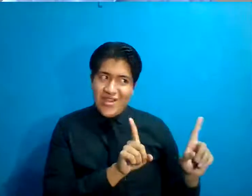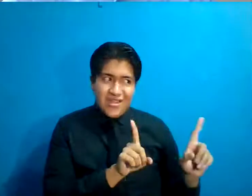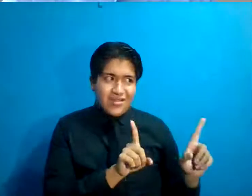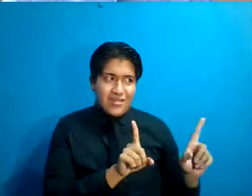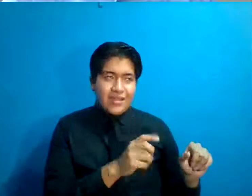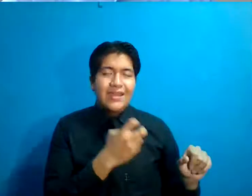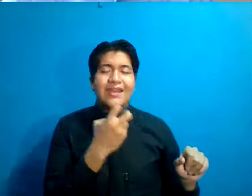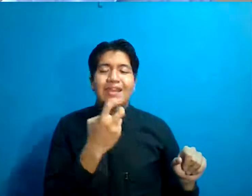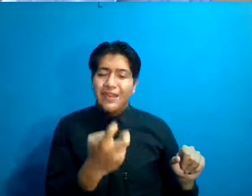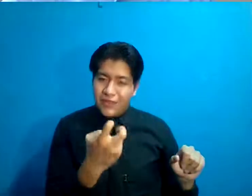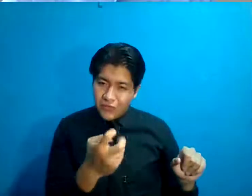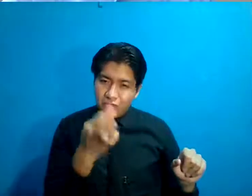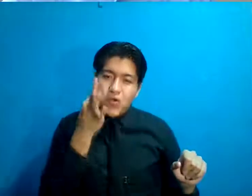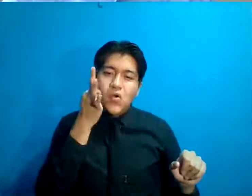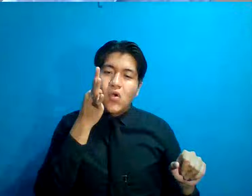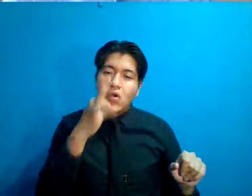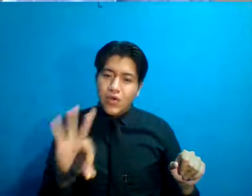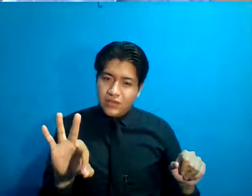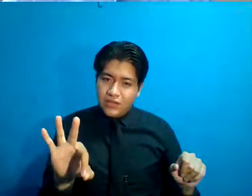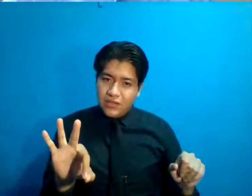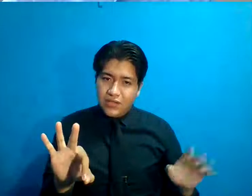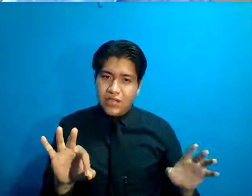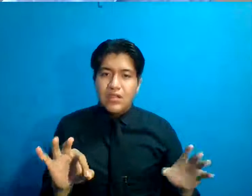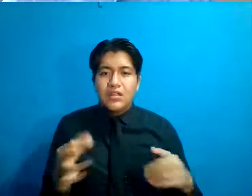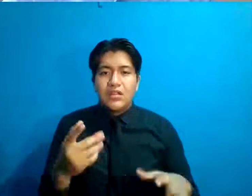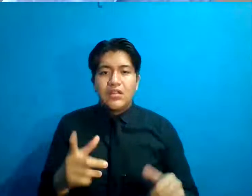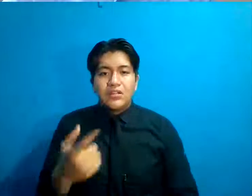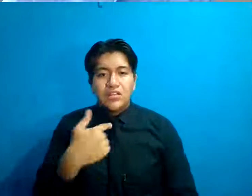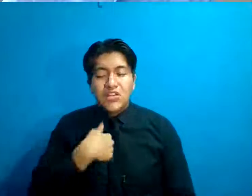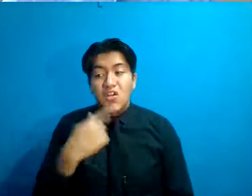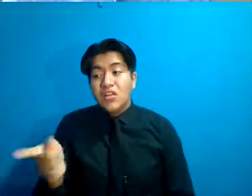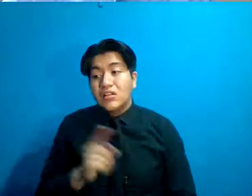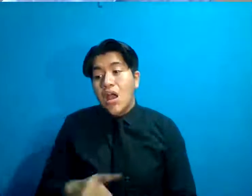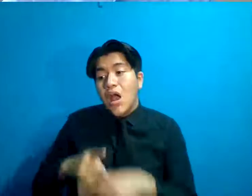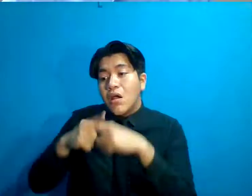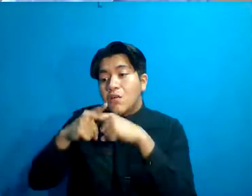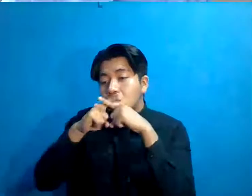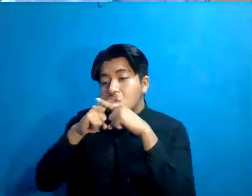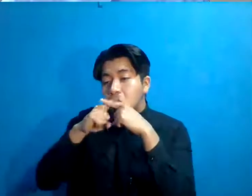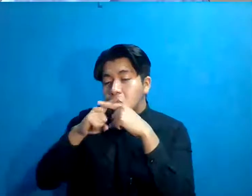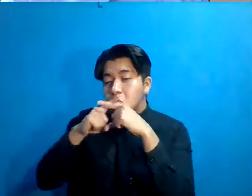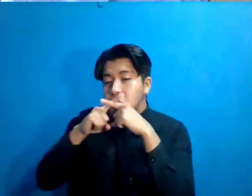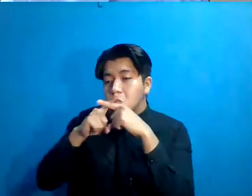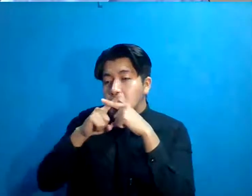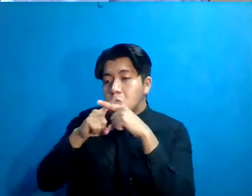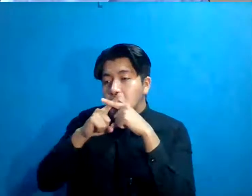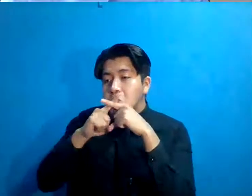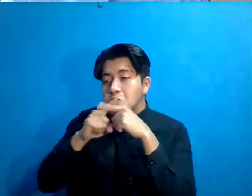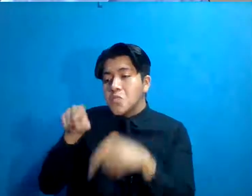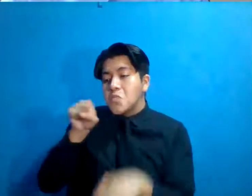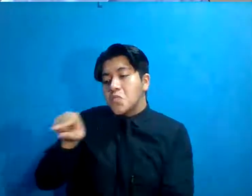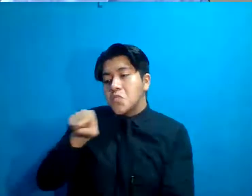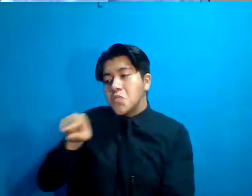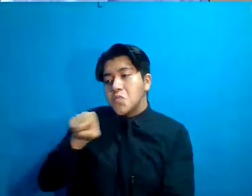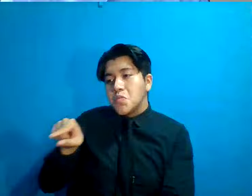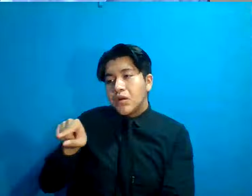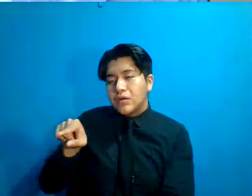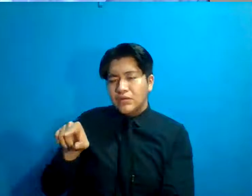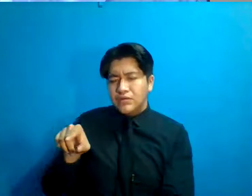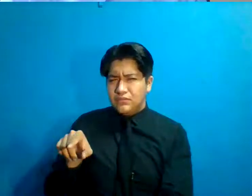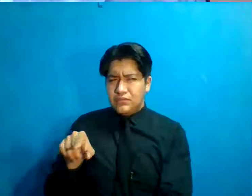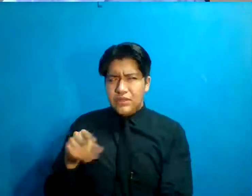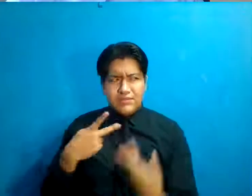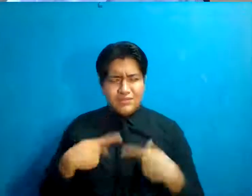una ofensa también, porque le estás silenciando diciéndole mudo, ¿no? Entonces, eso a muchísimas sordas, a muchísimas personas